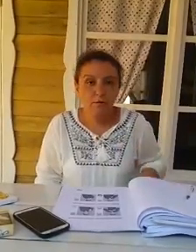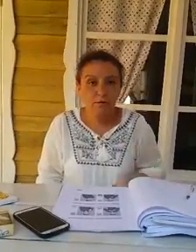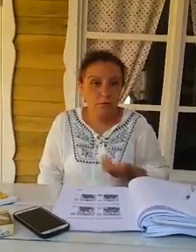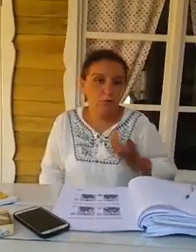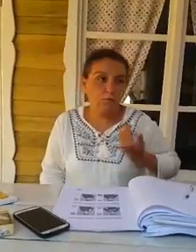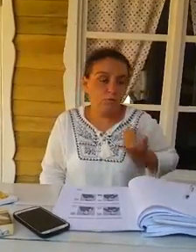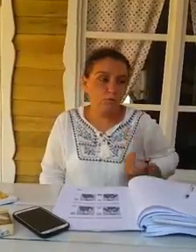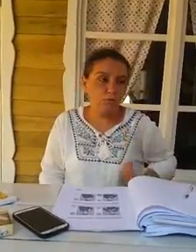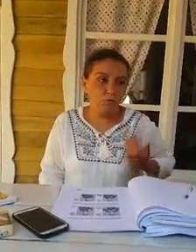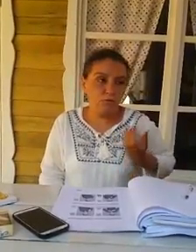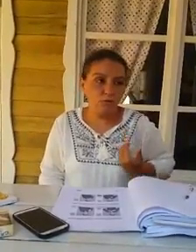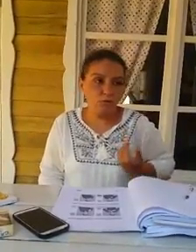Yoğurt.